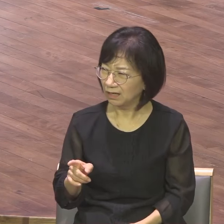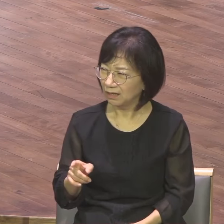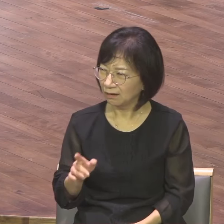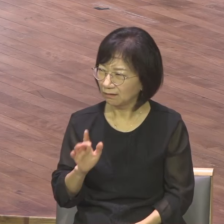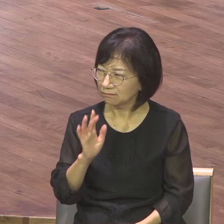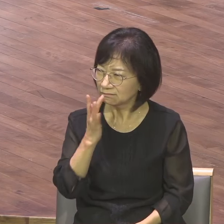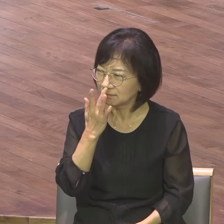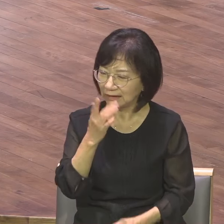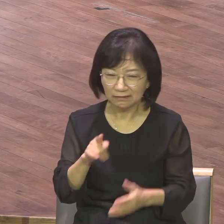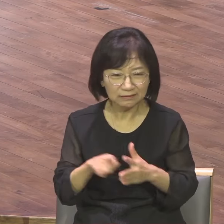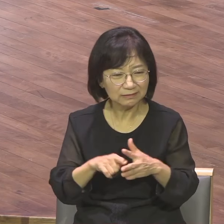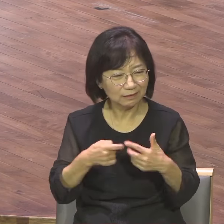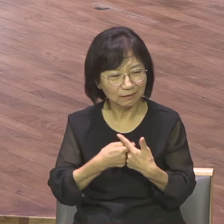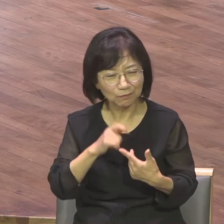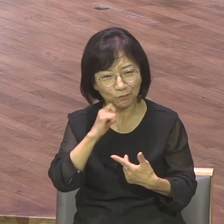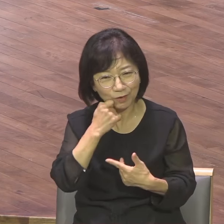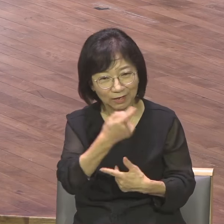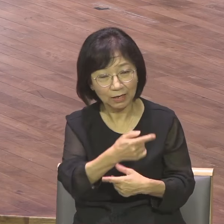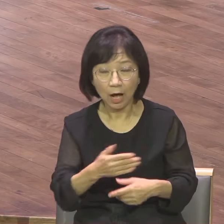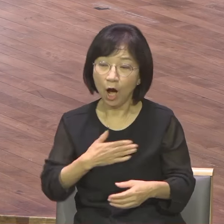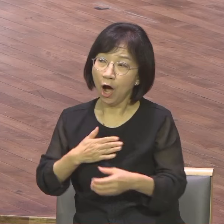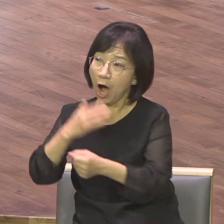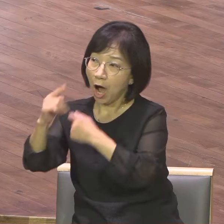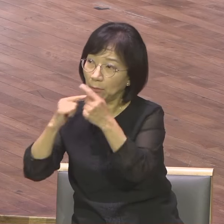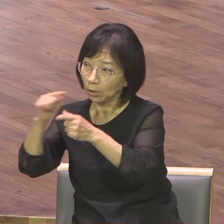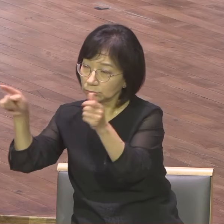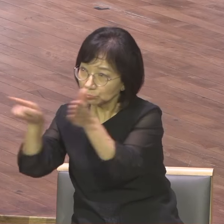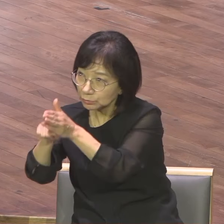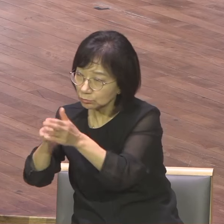나도 이해가 안 돼. 근데 말씀대로 해보자.